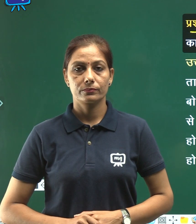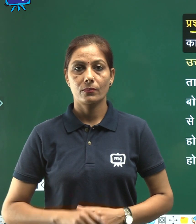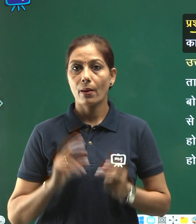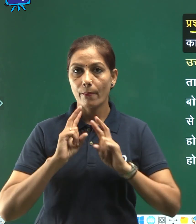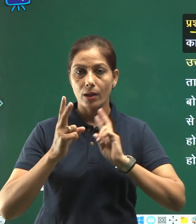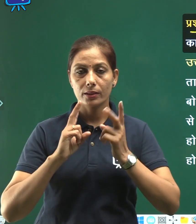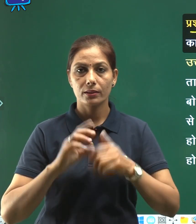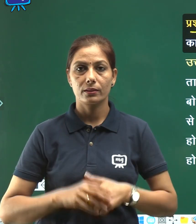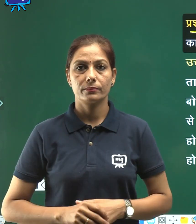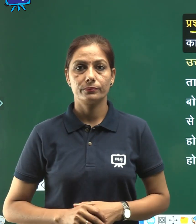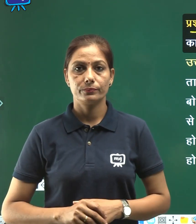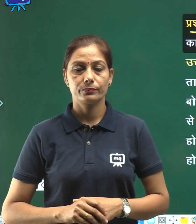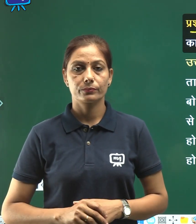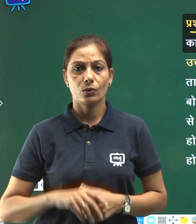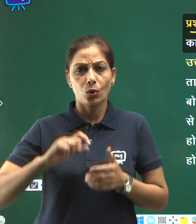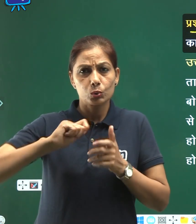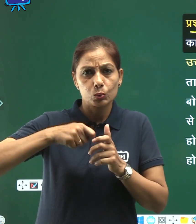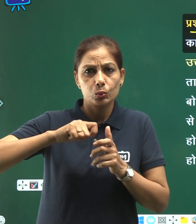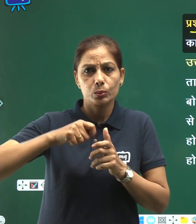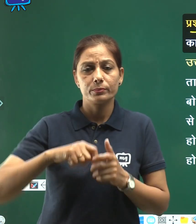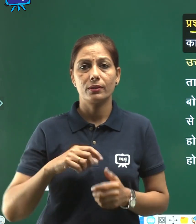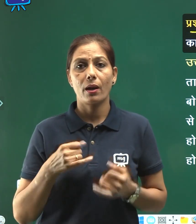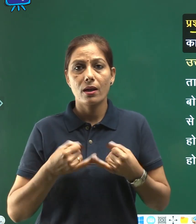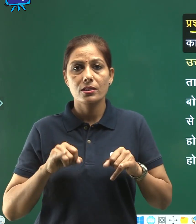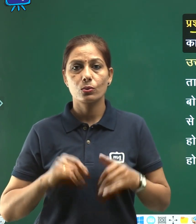बात की चूड़ी मरने का